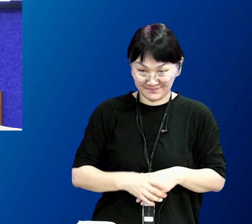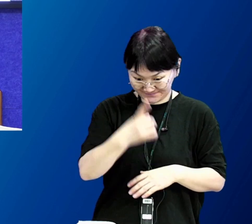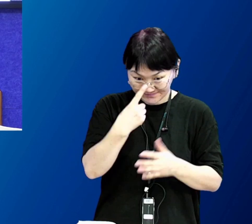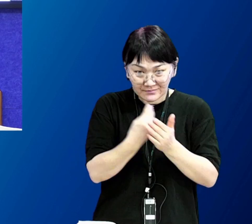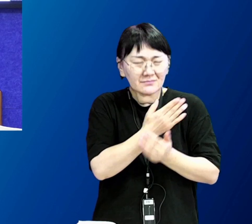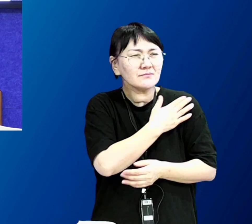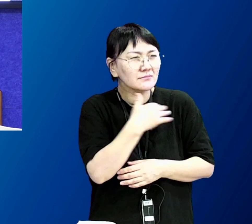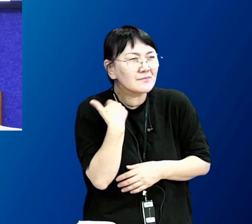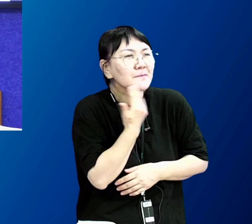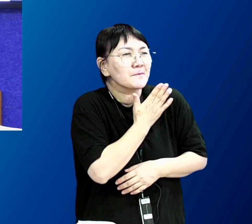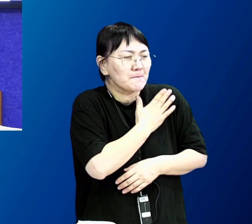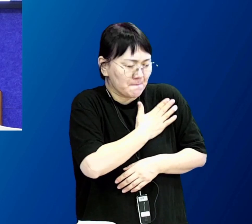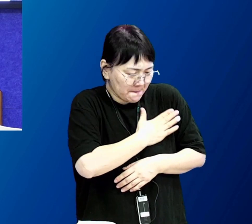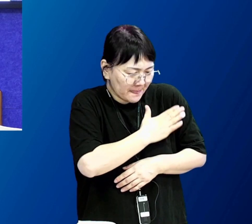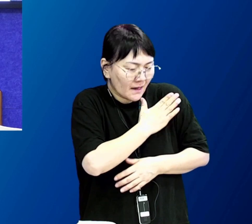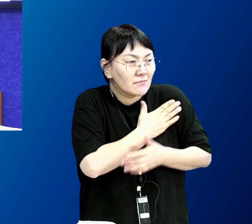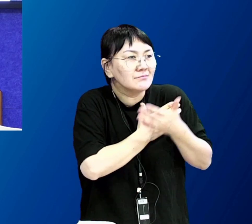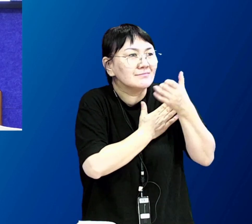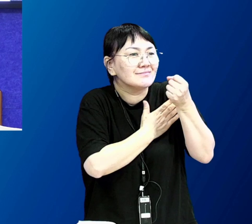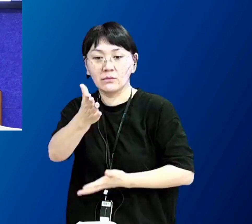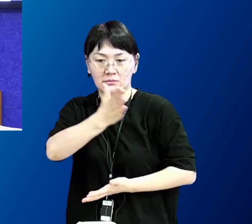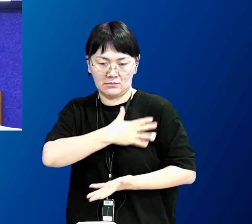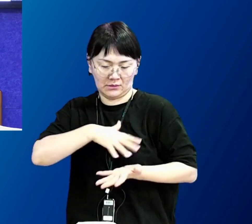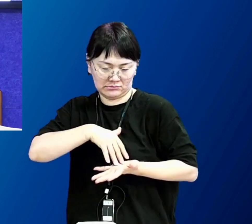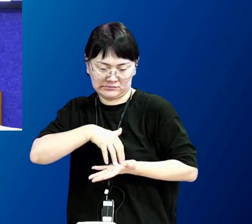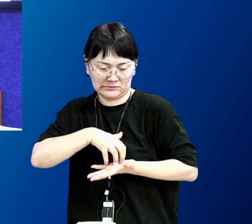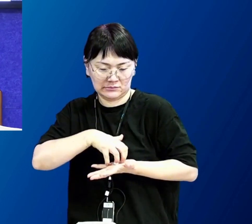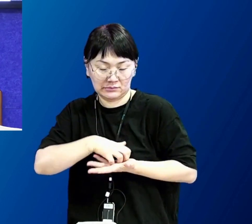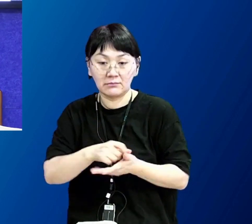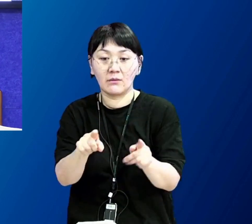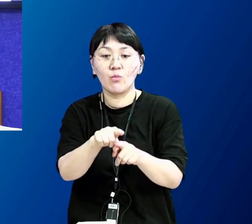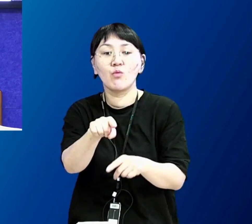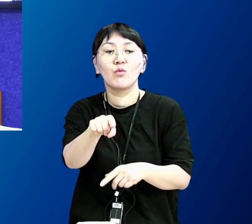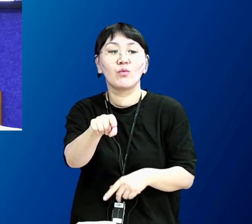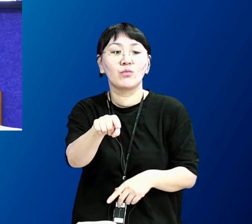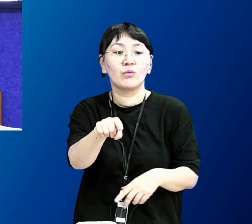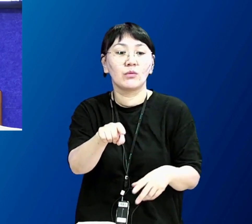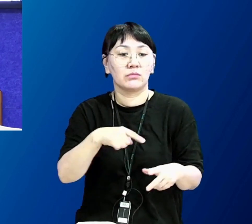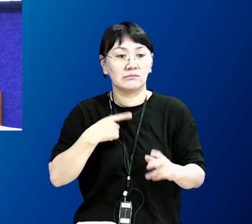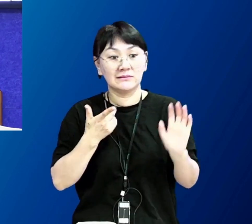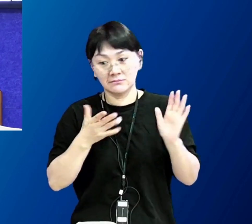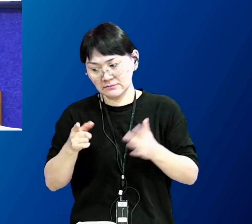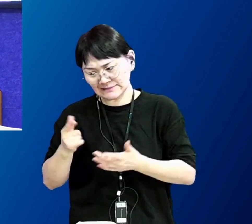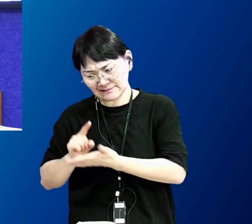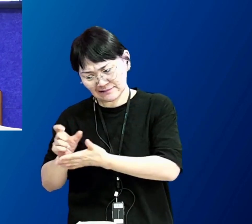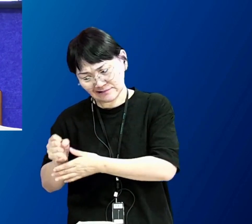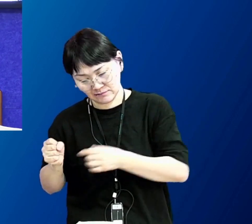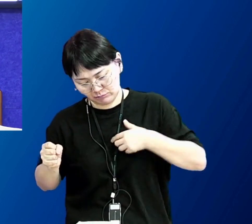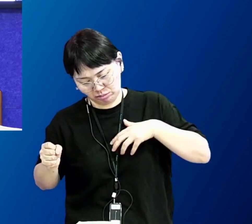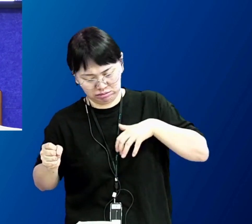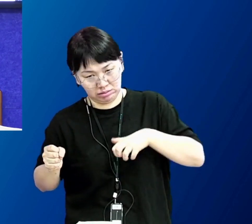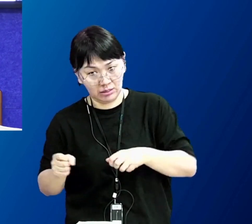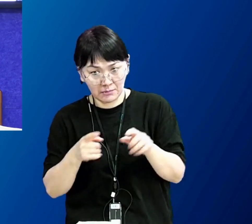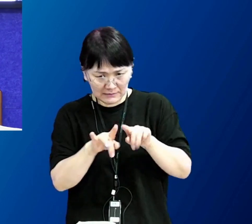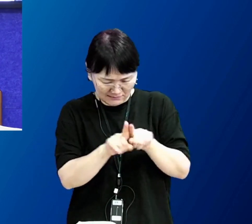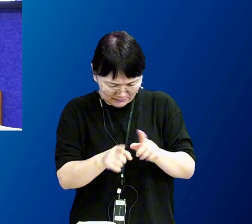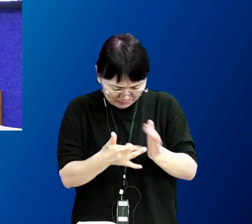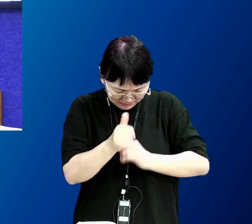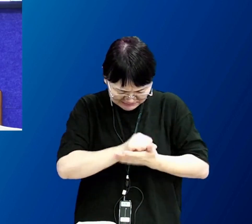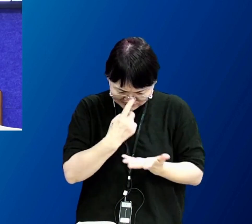Эзэнд хайртай байсан, хайрладаг байсан тэр солгоо хэрэгэ гэдгийг харуулж өгч байгаа. За, Библиэлд тийм хүмүүс олон гарч